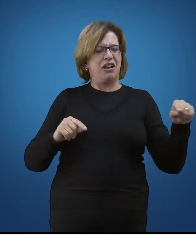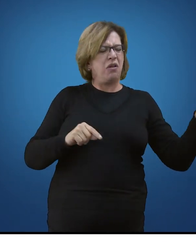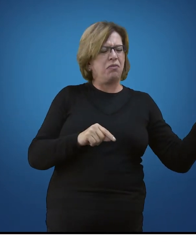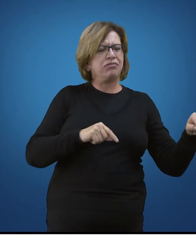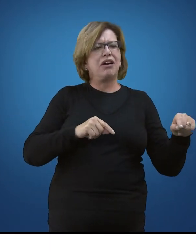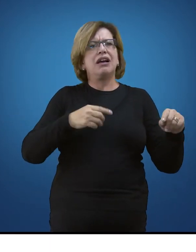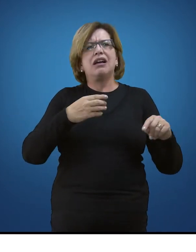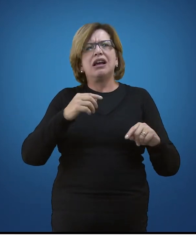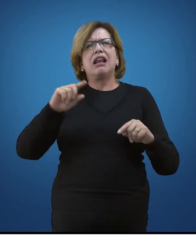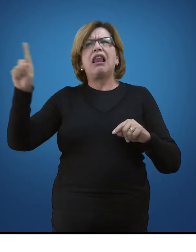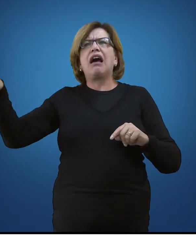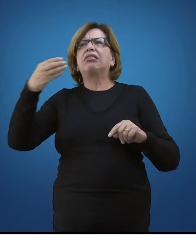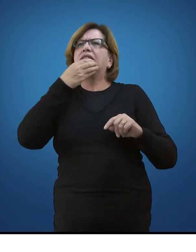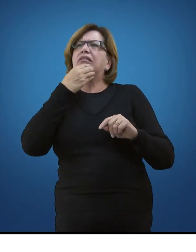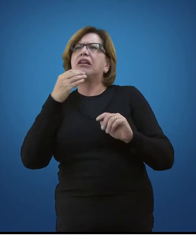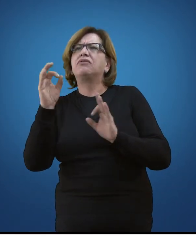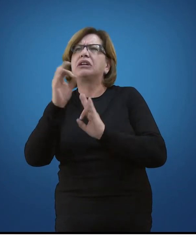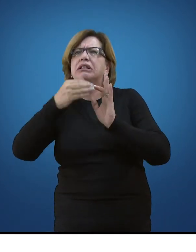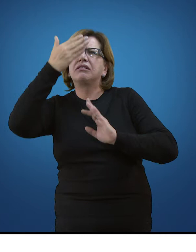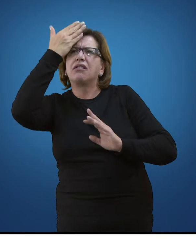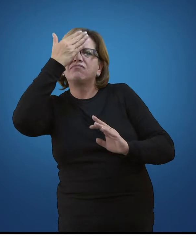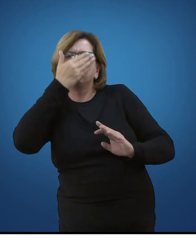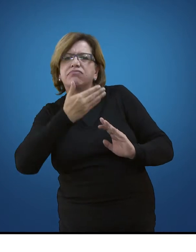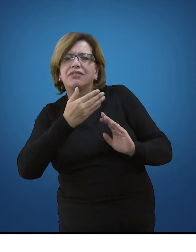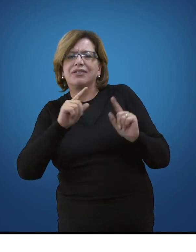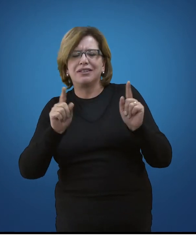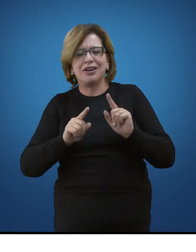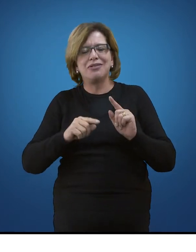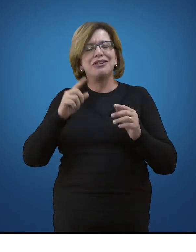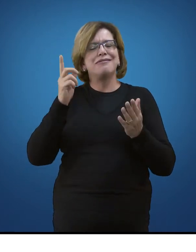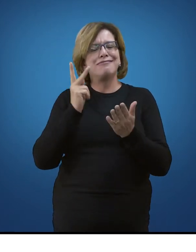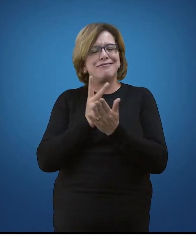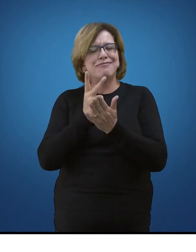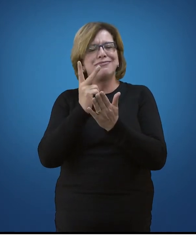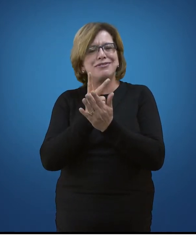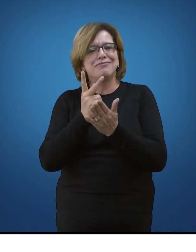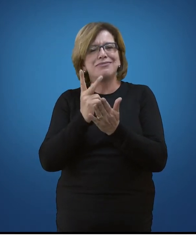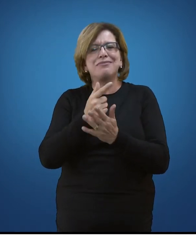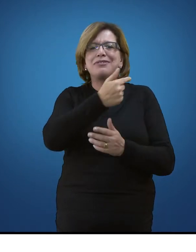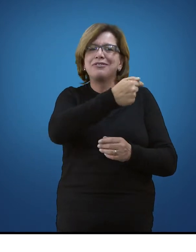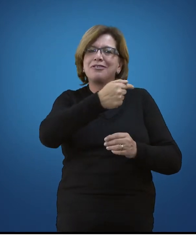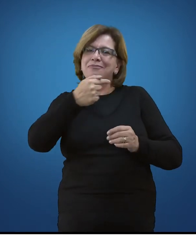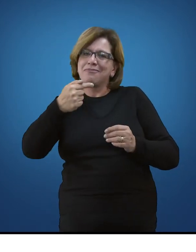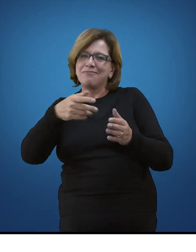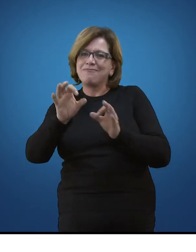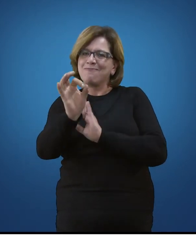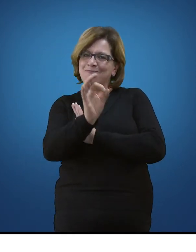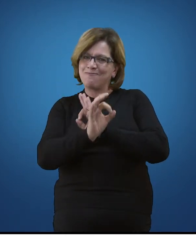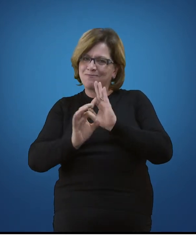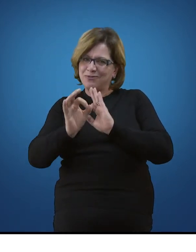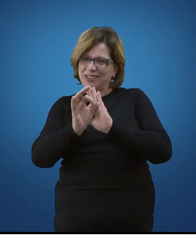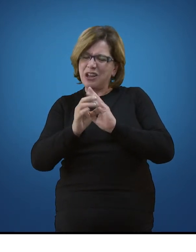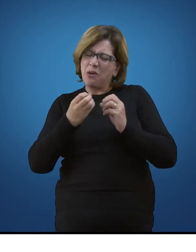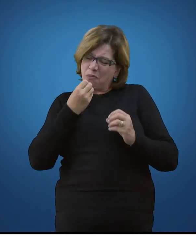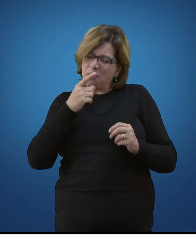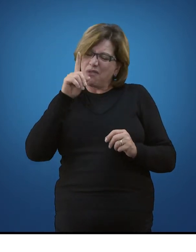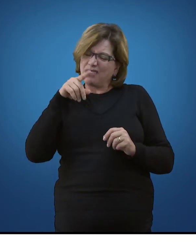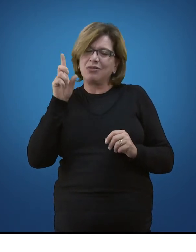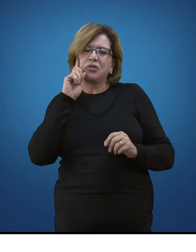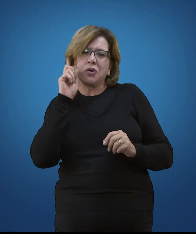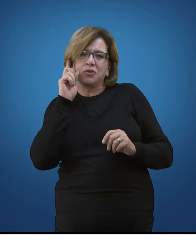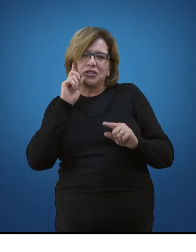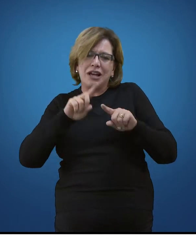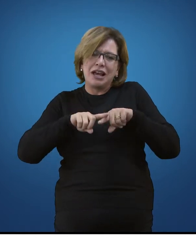O controle tem que ser realizado no máximo semanalmente. O ideal é